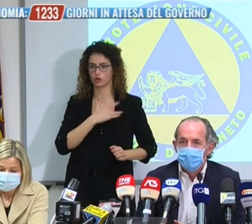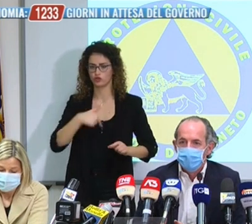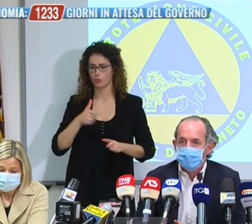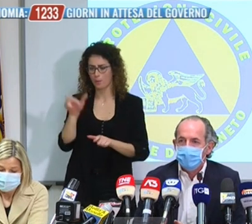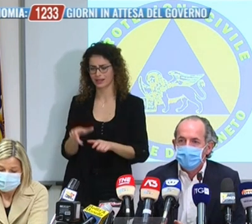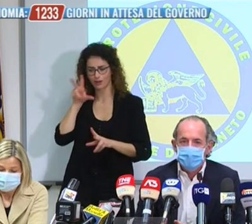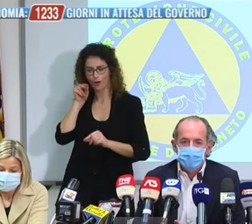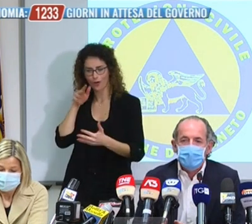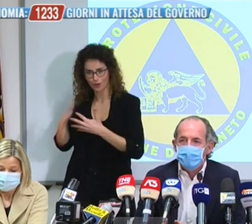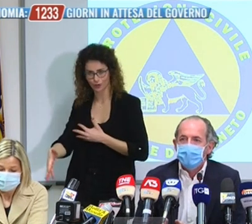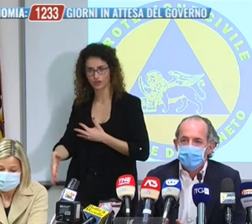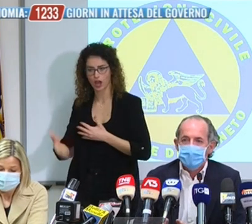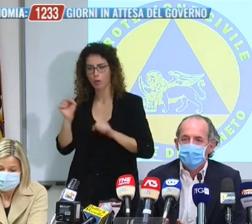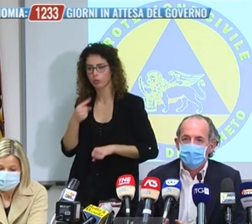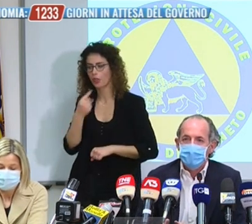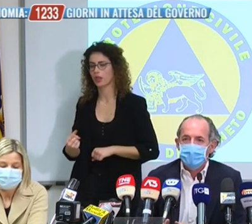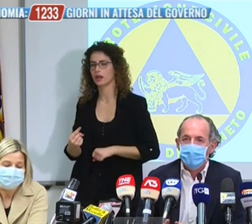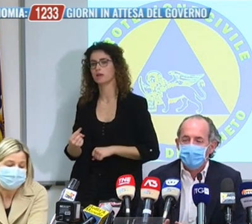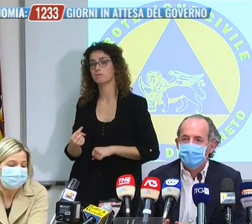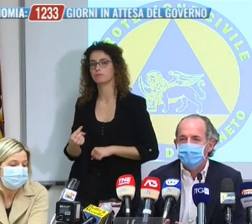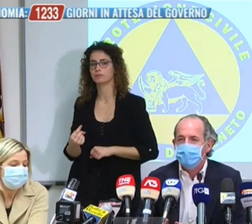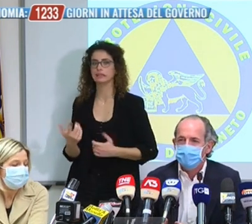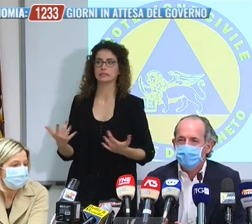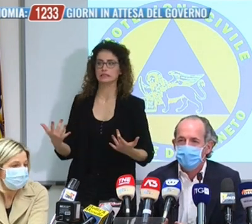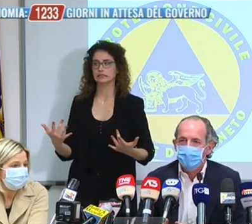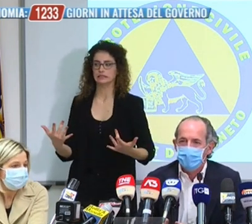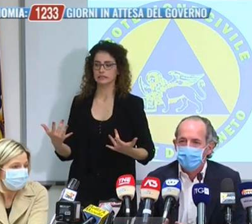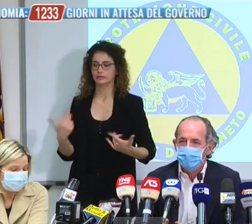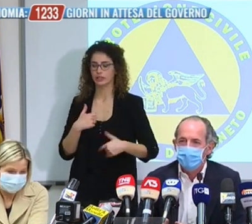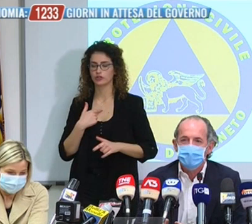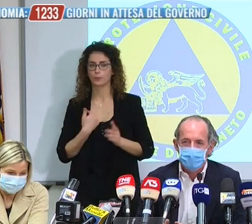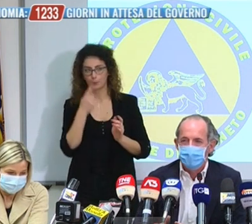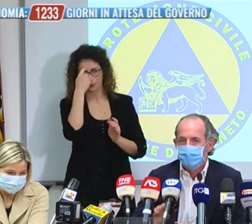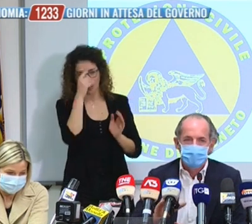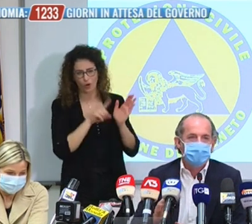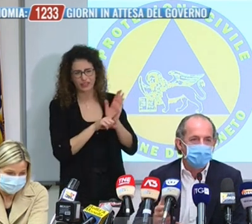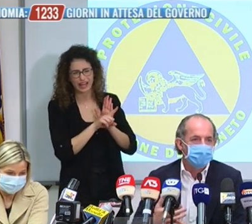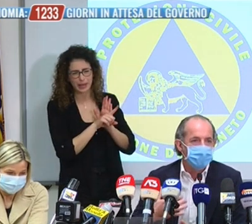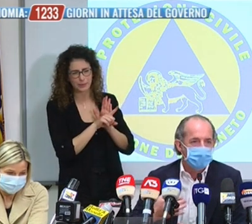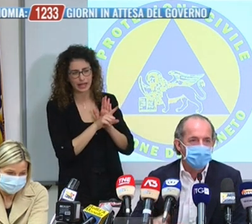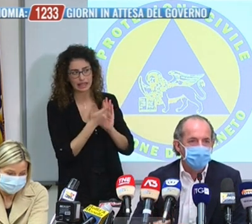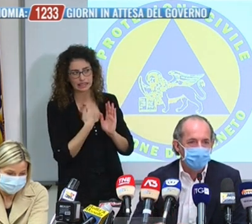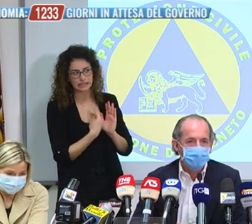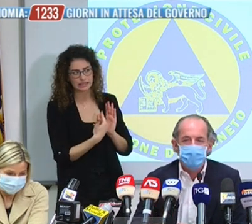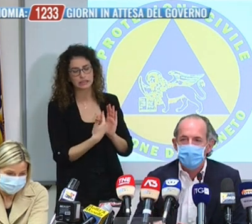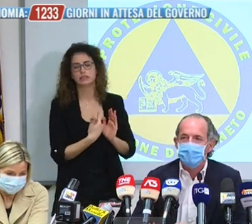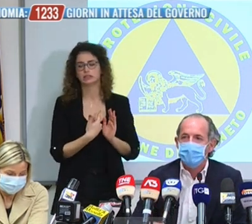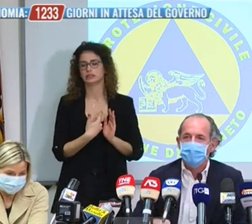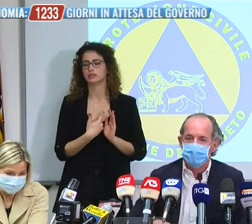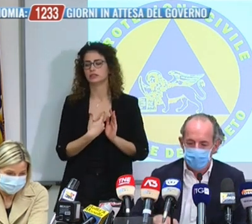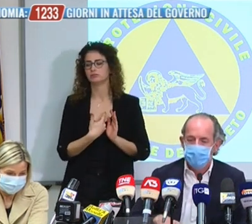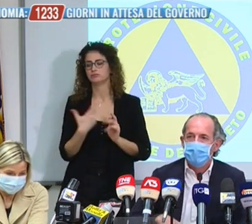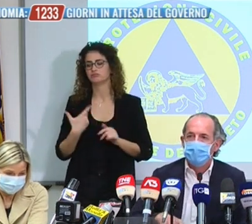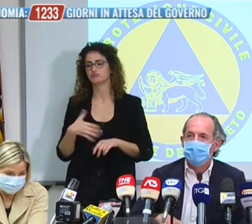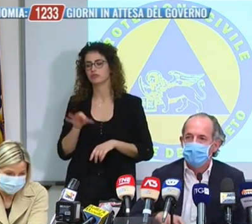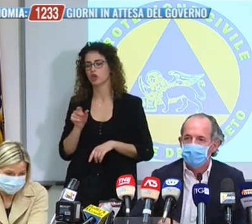quindi può anche decidere che se questo gli dice, guarda, mi sento un po' di febbricciola, dice, va, decido che devi iniziare,